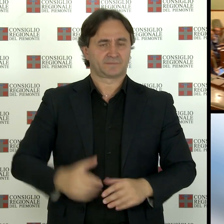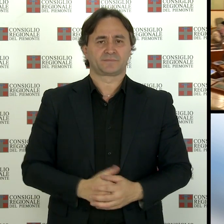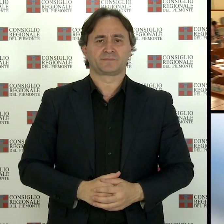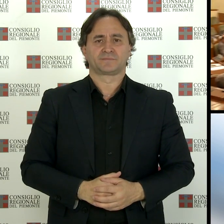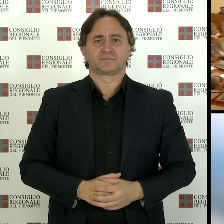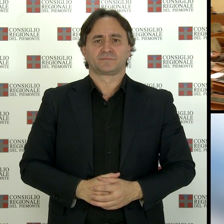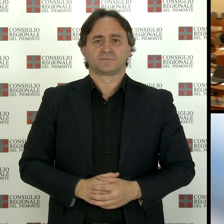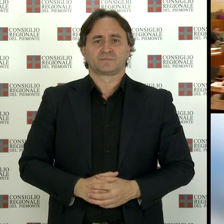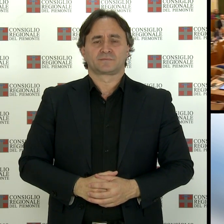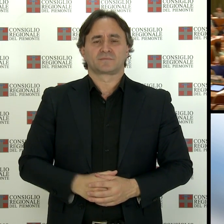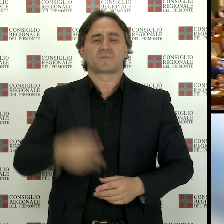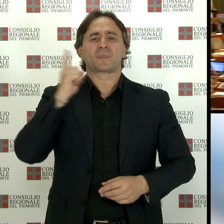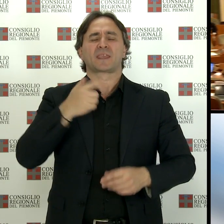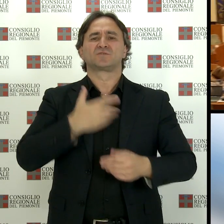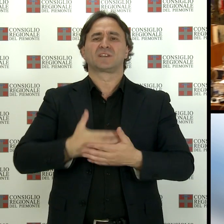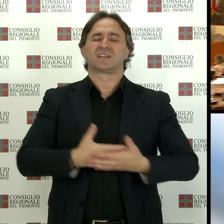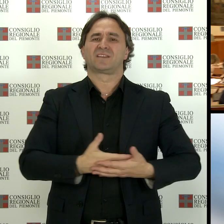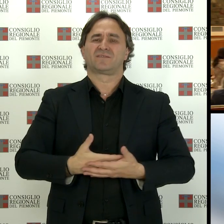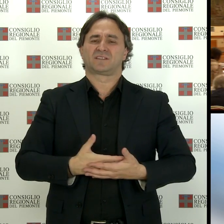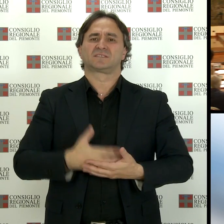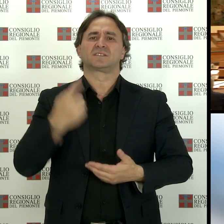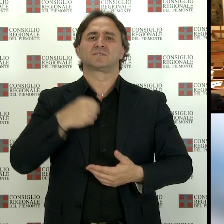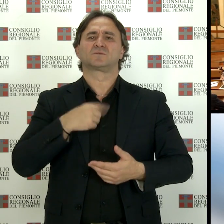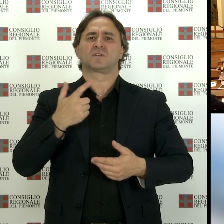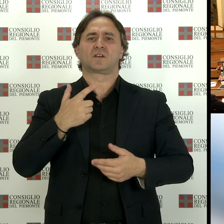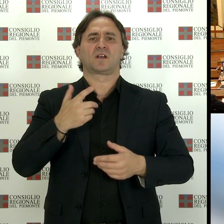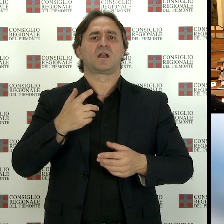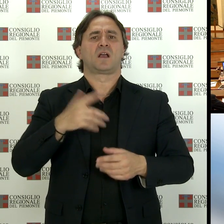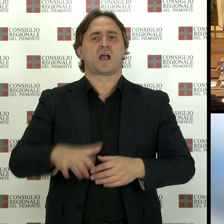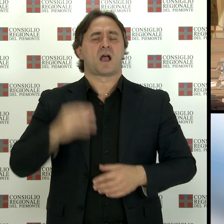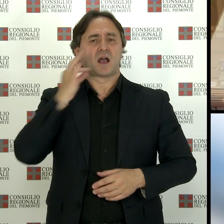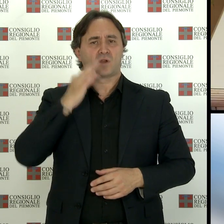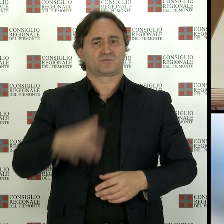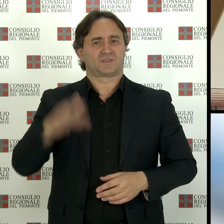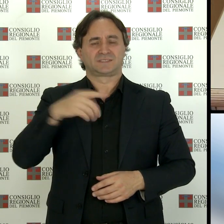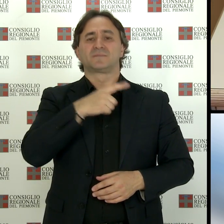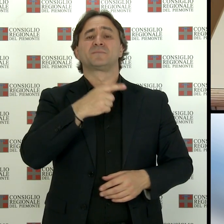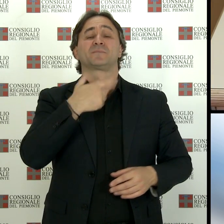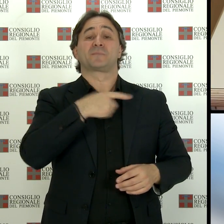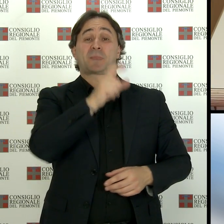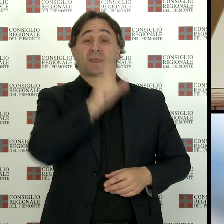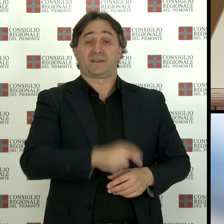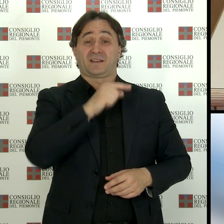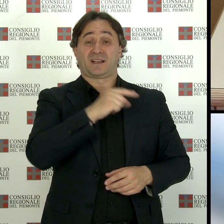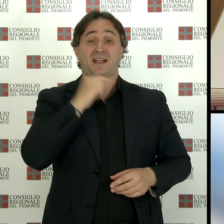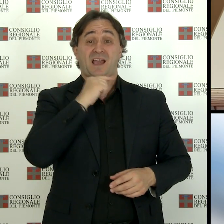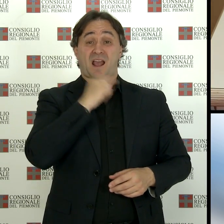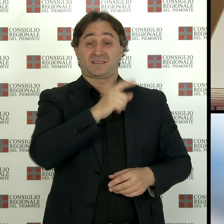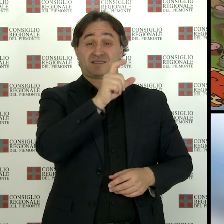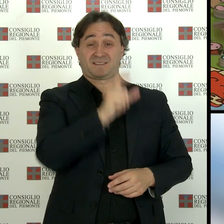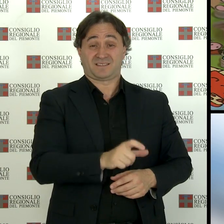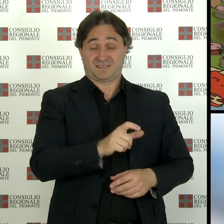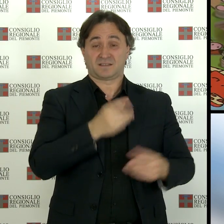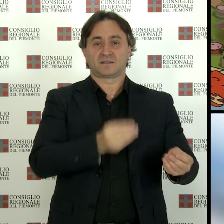regionale per l'infanzia e l'adolescenza, eletta dall'Assemblea di Palazzo Lascaris. Il garante svolge le funzioni di promuovere la conoscenza